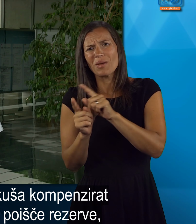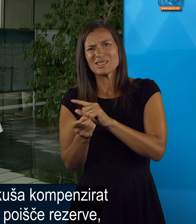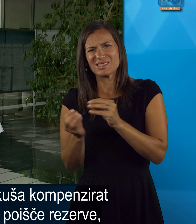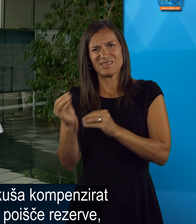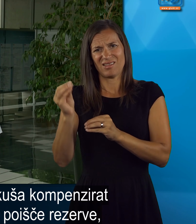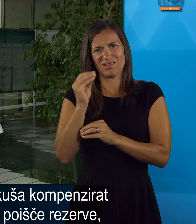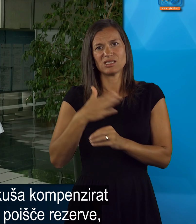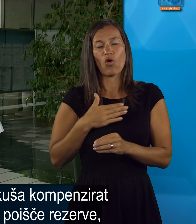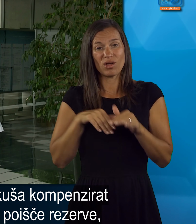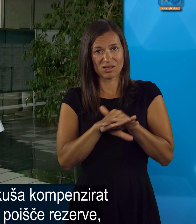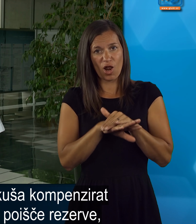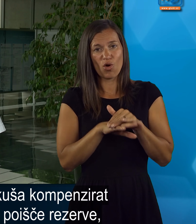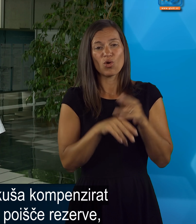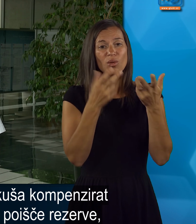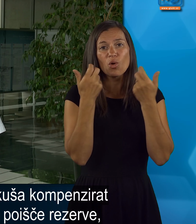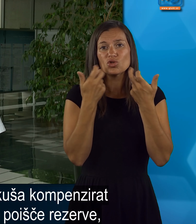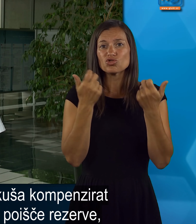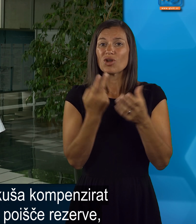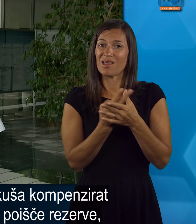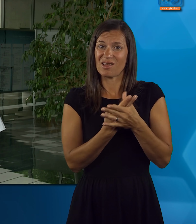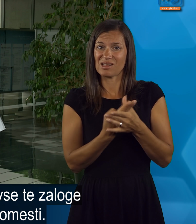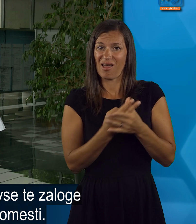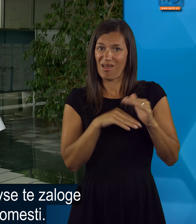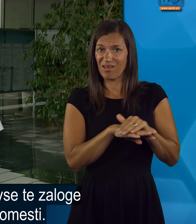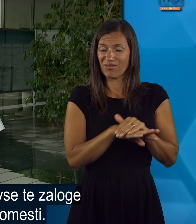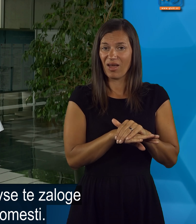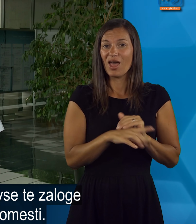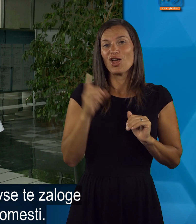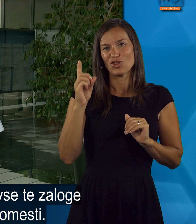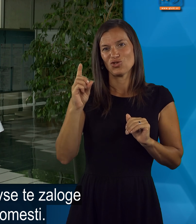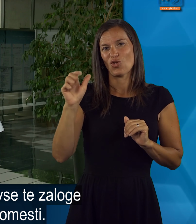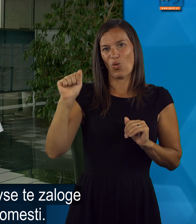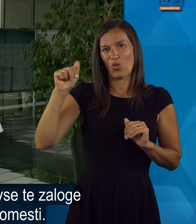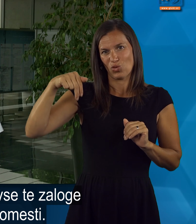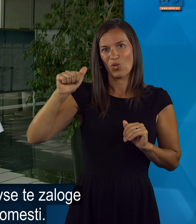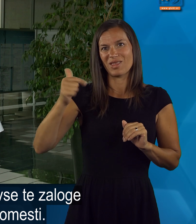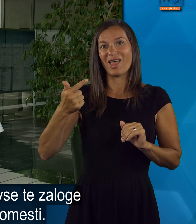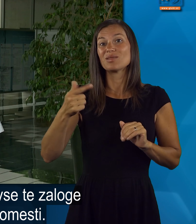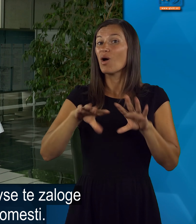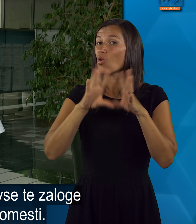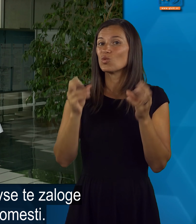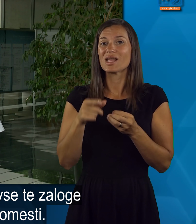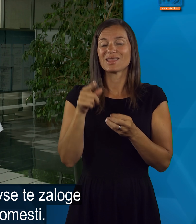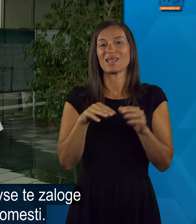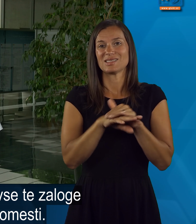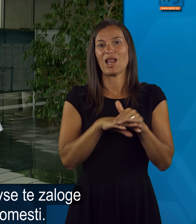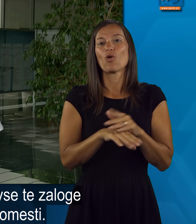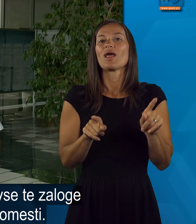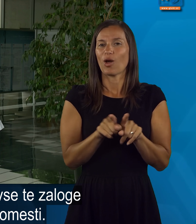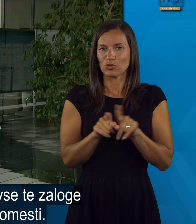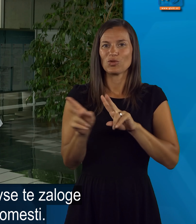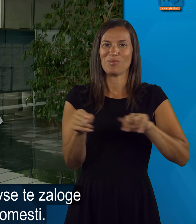svojih zalog poišče rezerve. Donat pa je tisto, ki, se pravi, vse te zaloge lahko